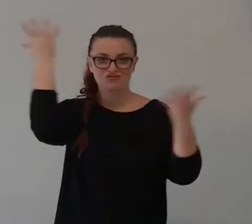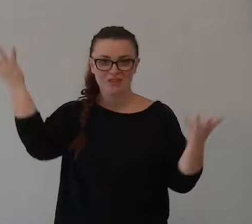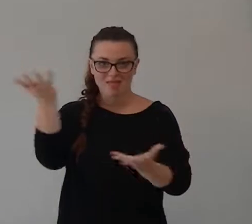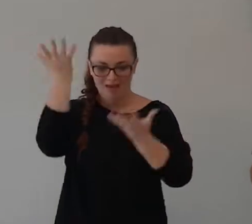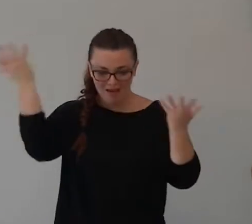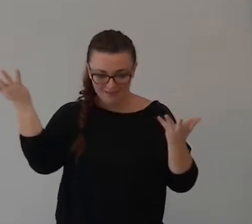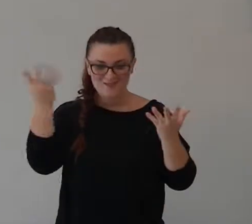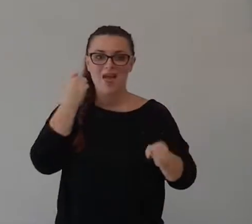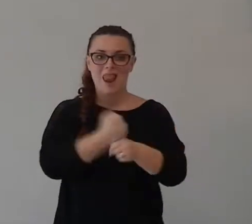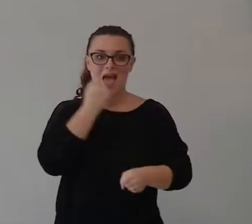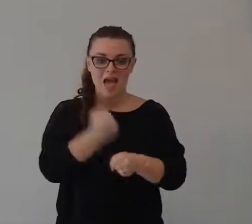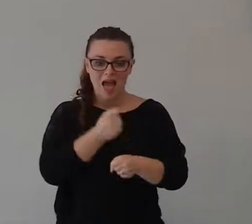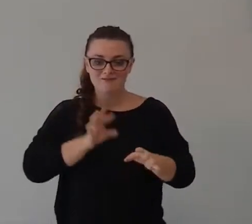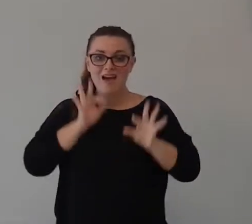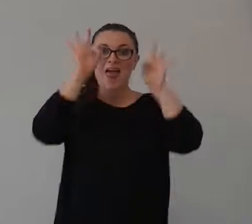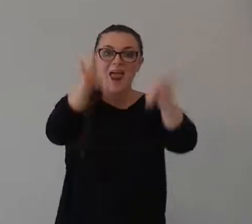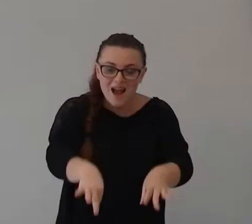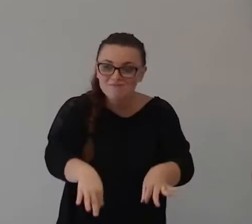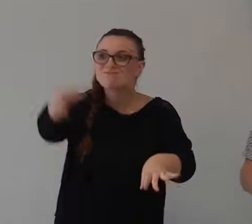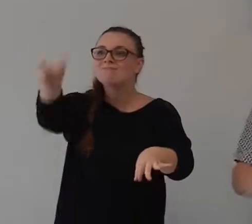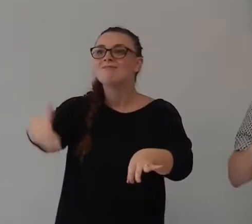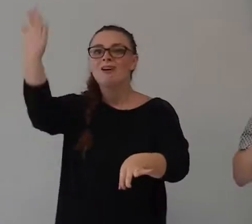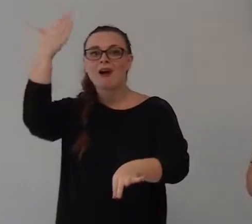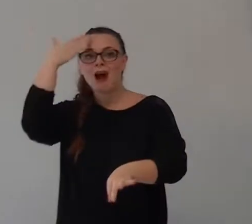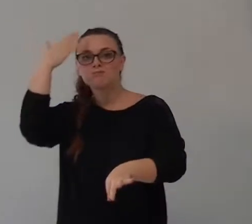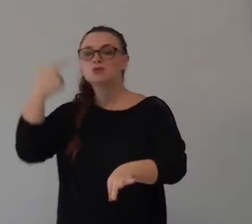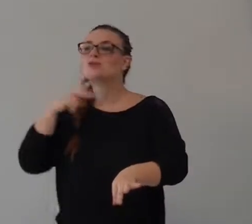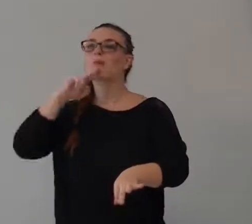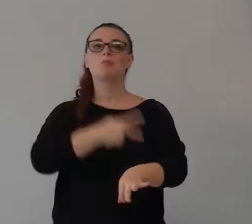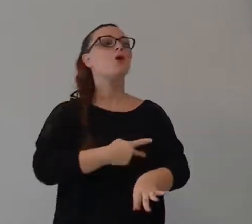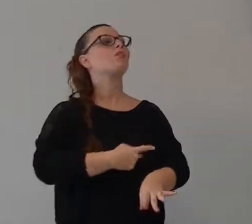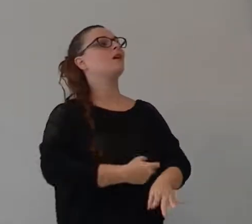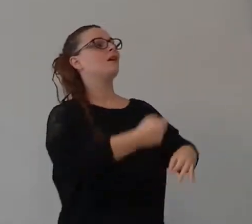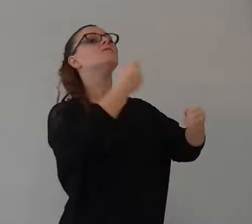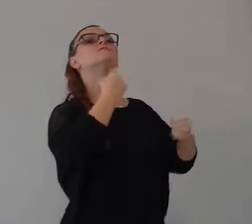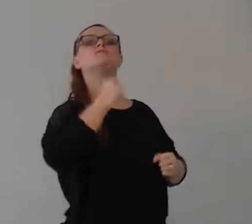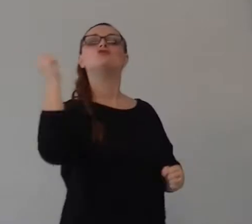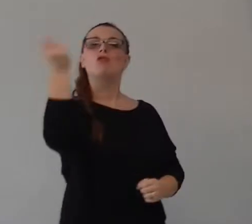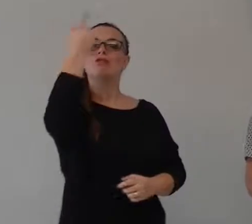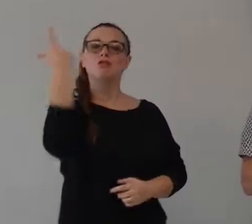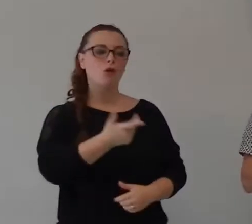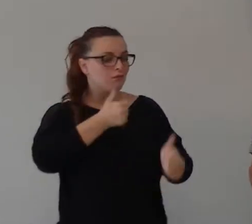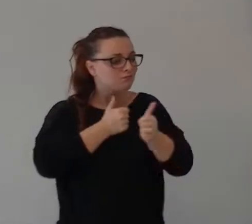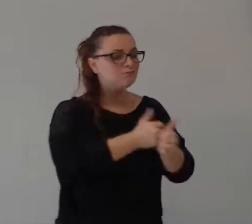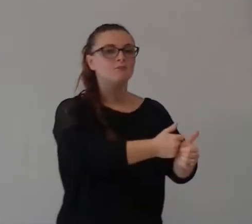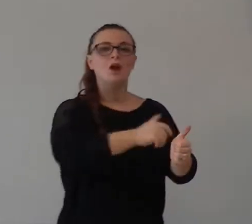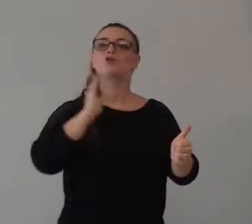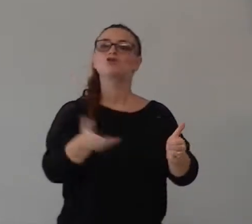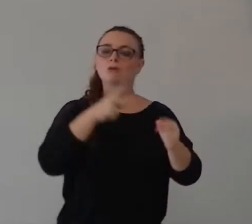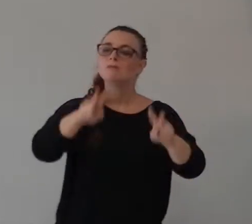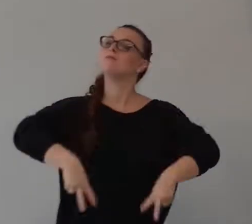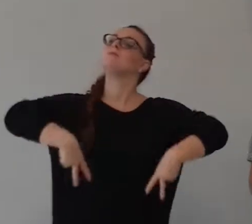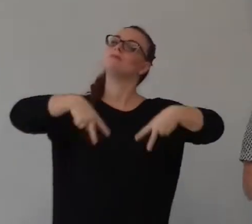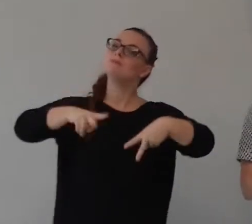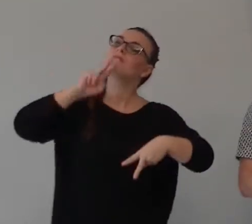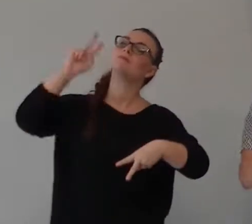in ufficio e il tuo capo dice: il Signore sia con voi. Tutti quanti si alzano dal loro posto e dicono: che il Signore sia con te. Sarebbe bello,